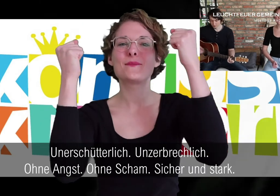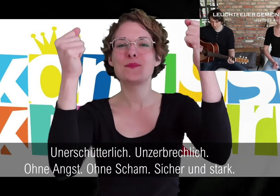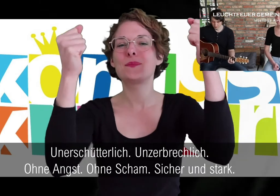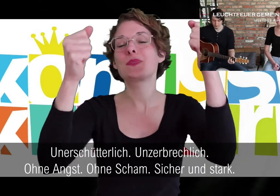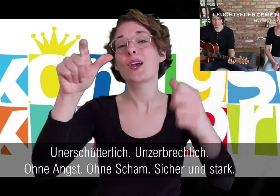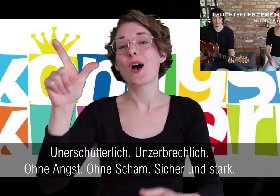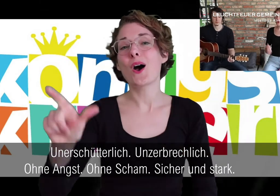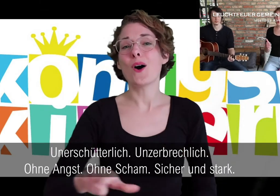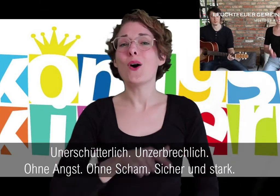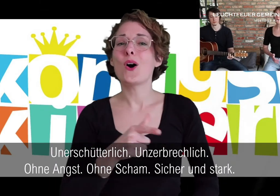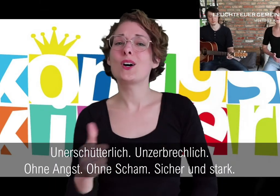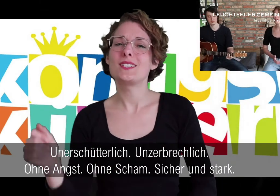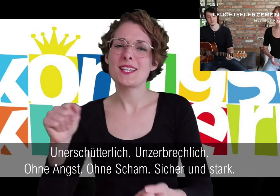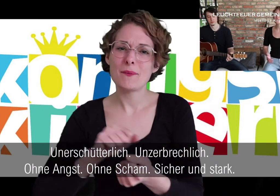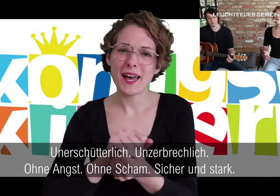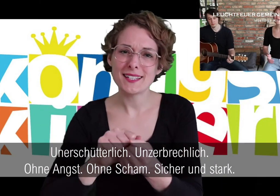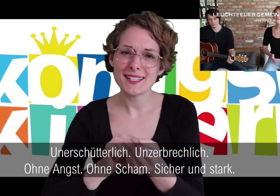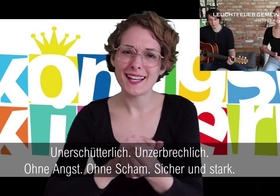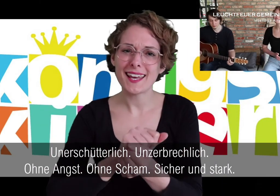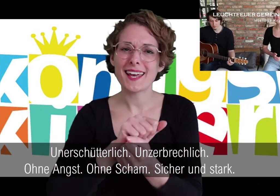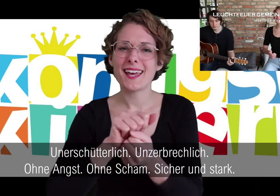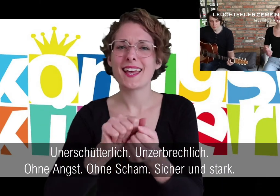Unerschütterlich,